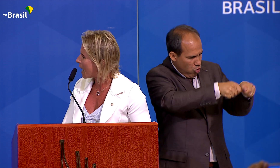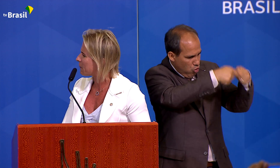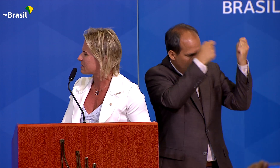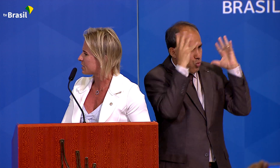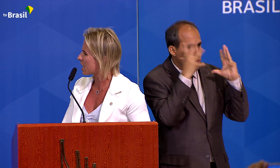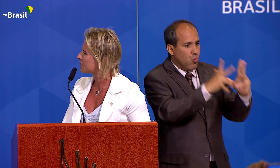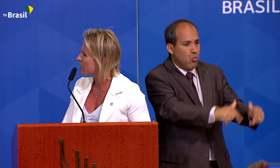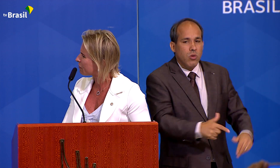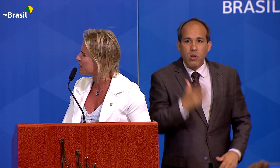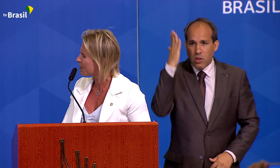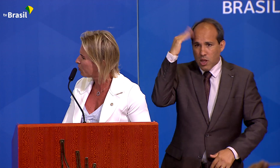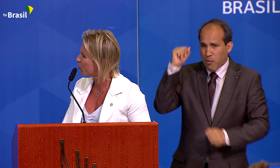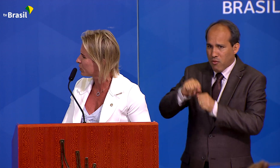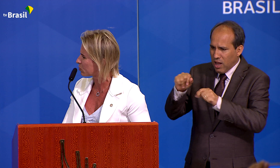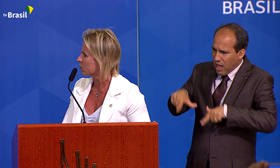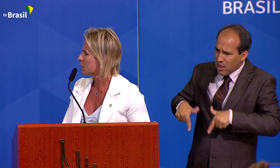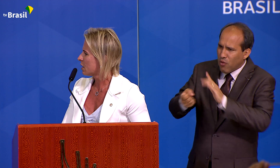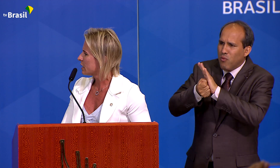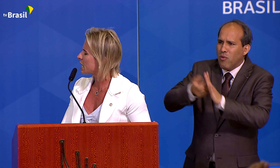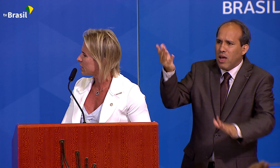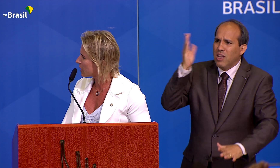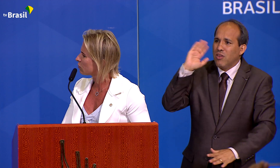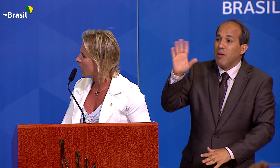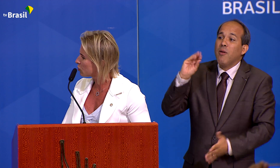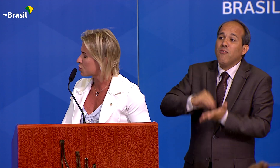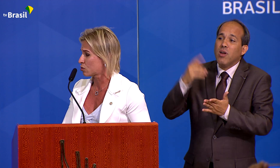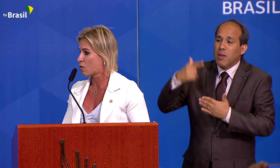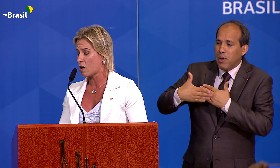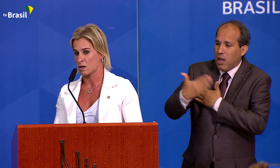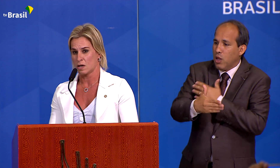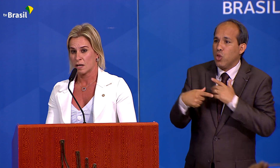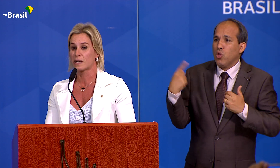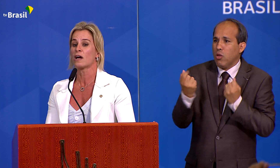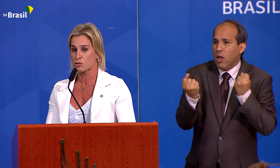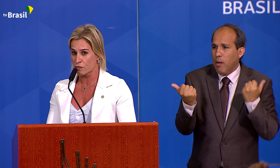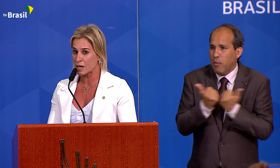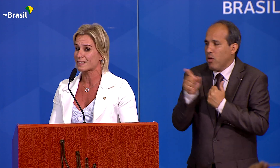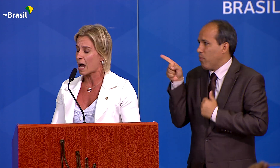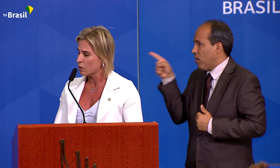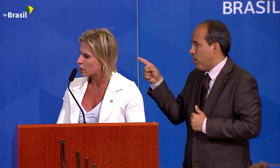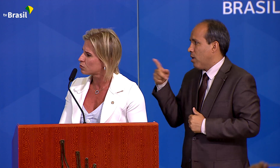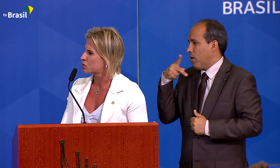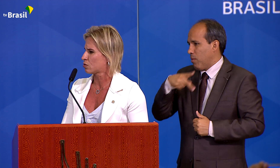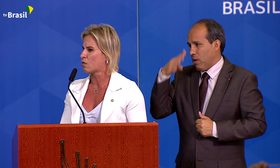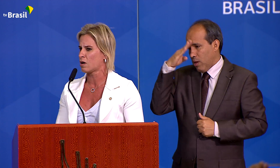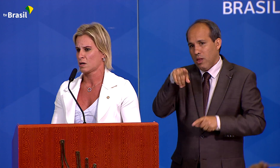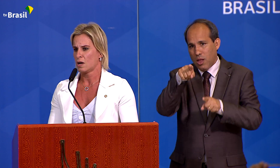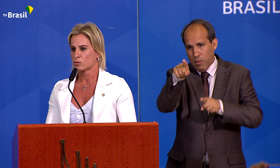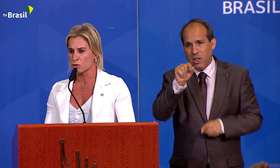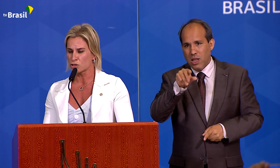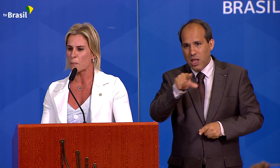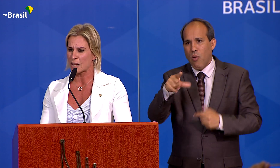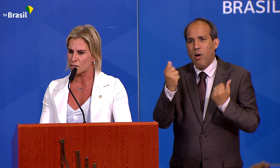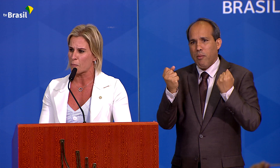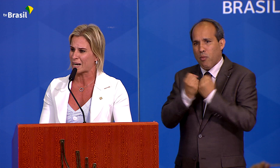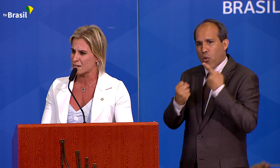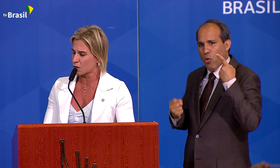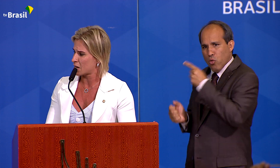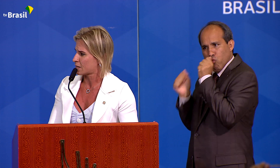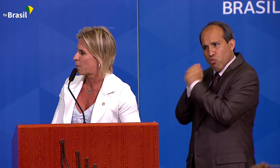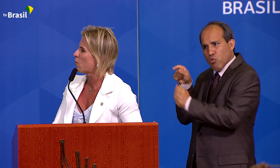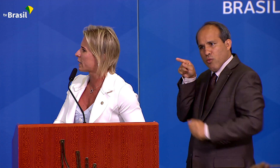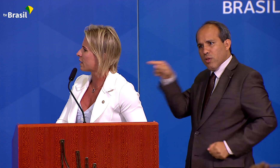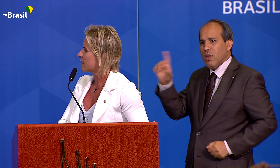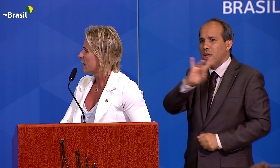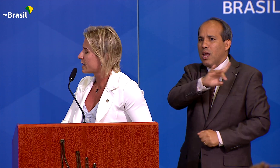vezes tem feito e a gente sabe presidente que a gente tem que fazer muito e a gente está do lado do Senhor Daniel Silveira tá ao lado do senhor todos os deputados